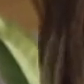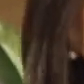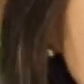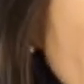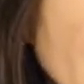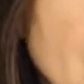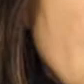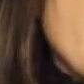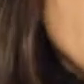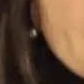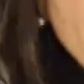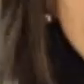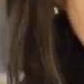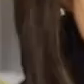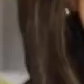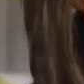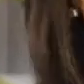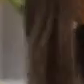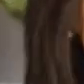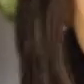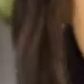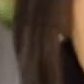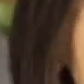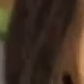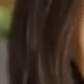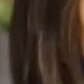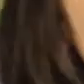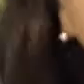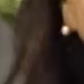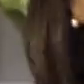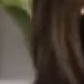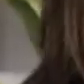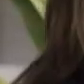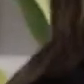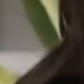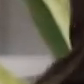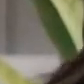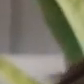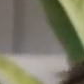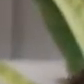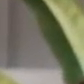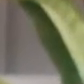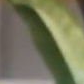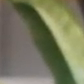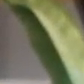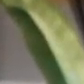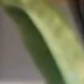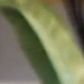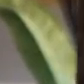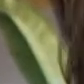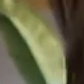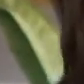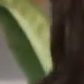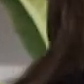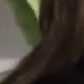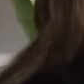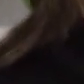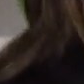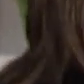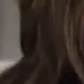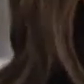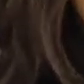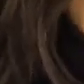con un acervo bibliográfico muy importante, más de 150.000 volúmenes, más